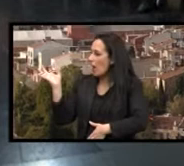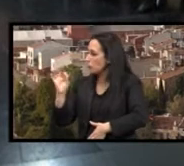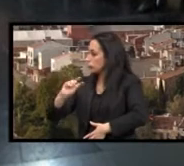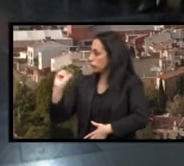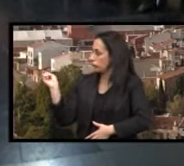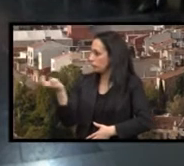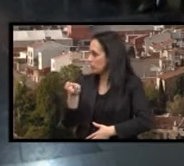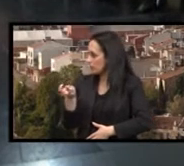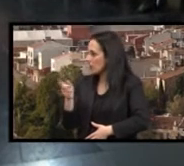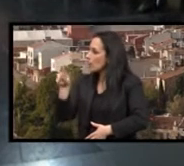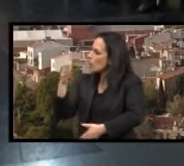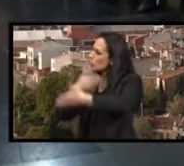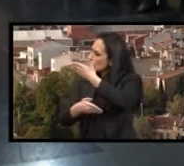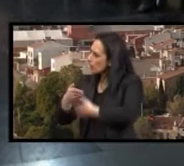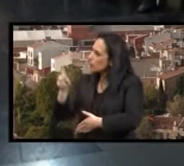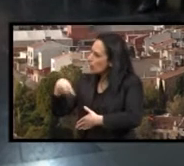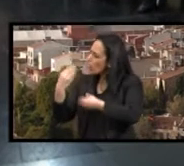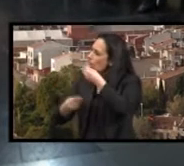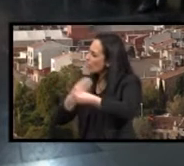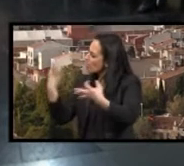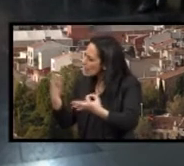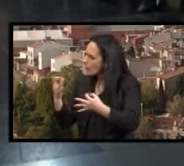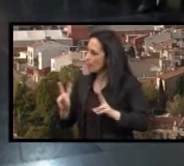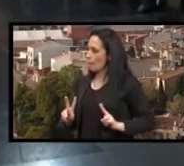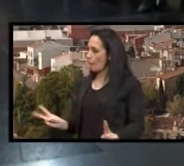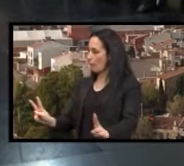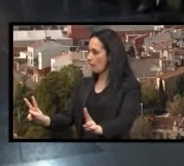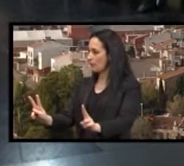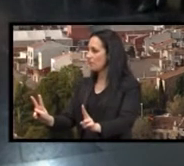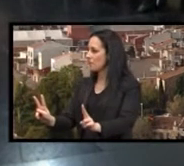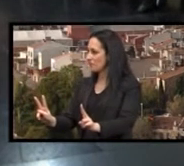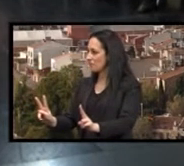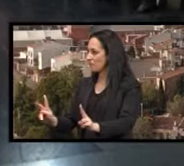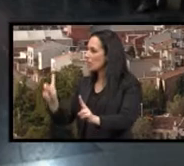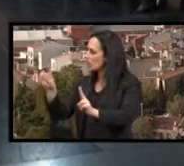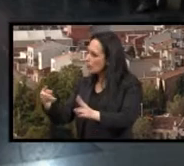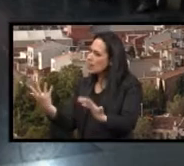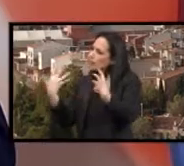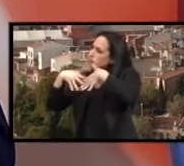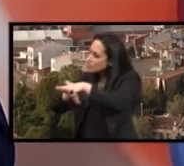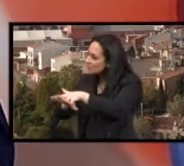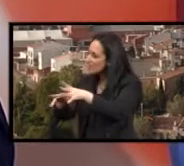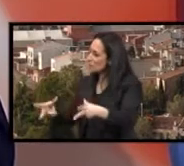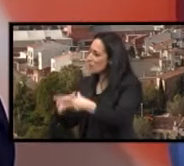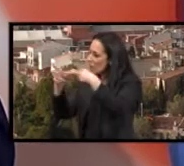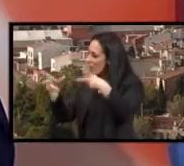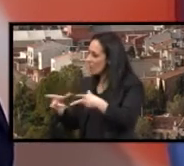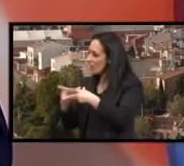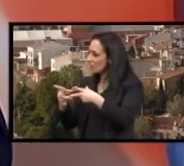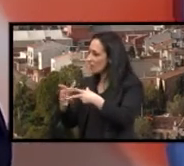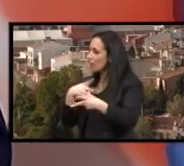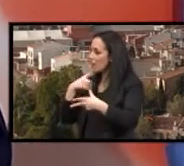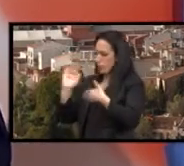les persones amb discapacitat també. Hem d'estar actius, hem d'estar dintre de la societat i no ens hem de